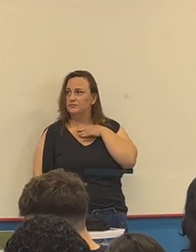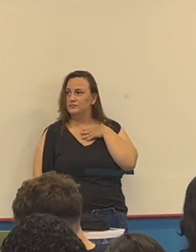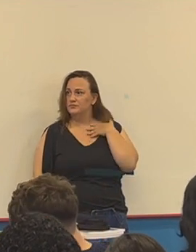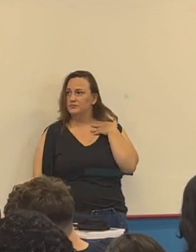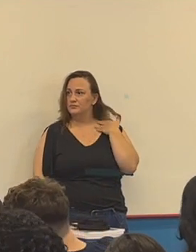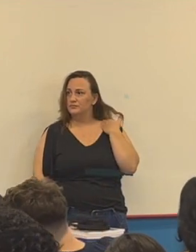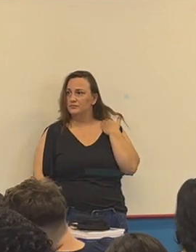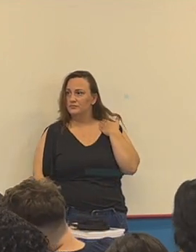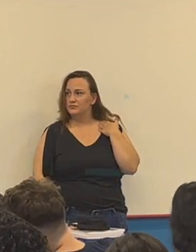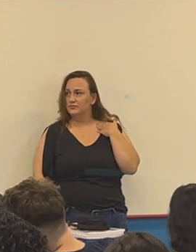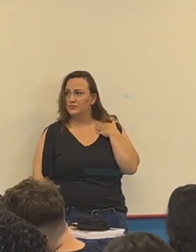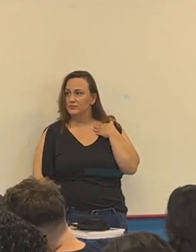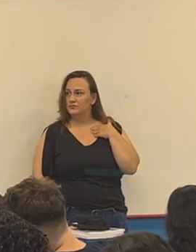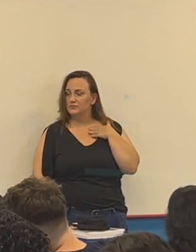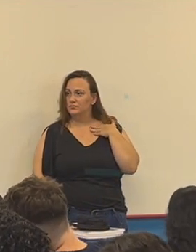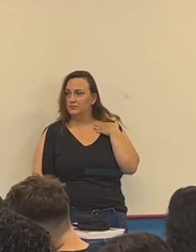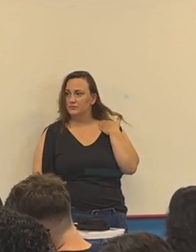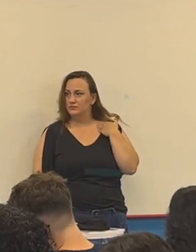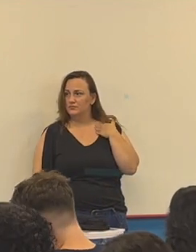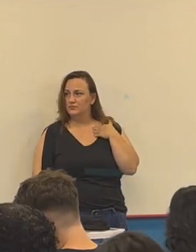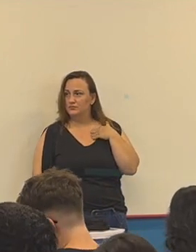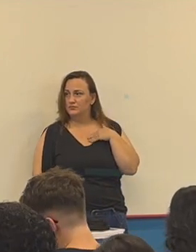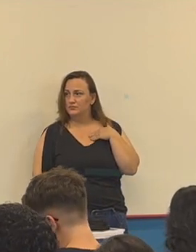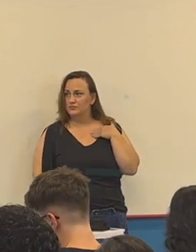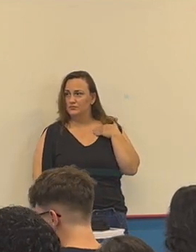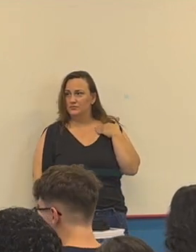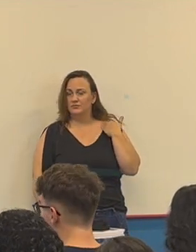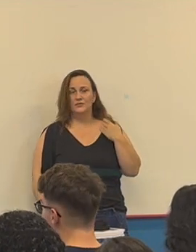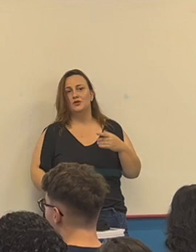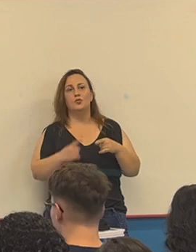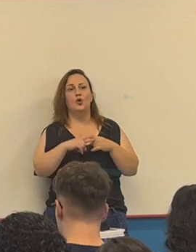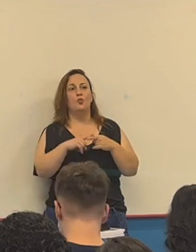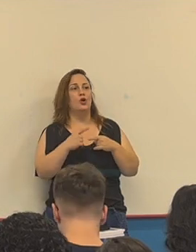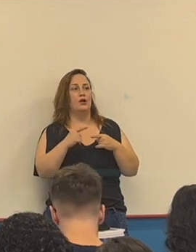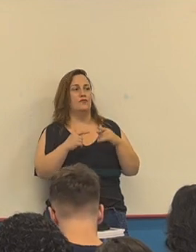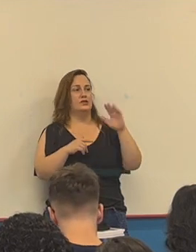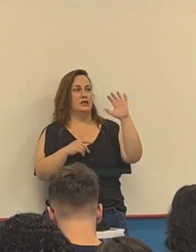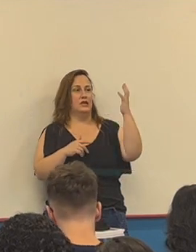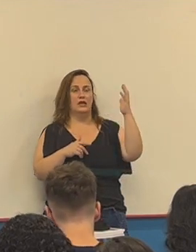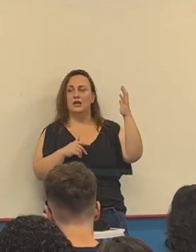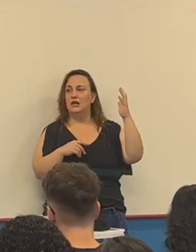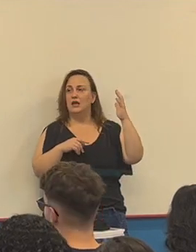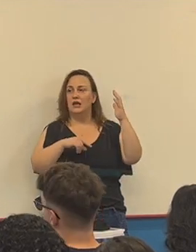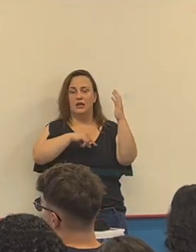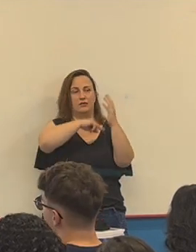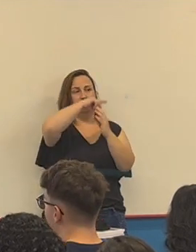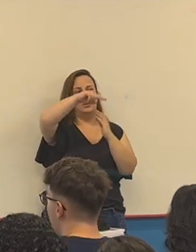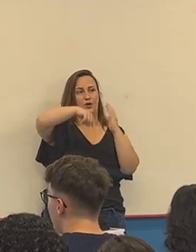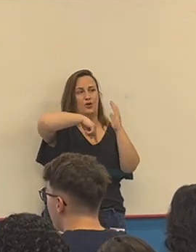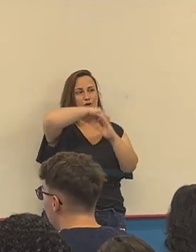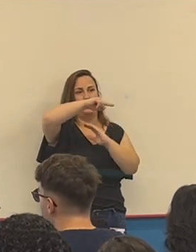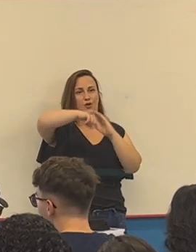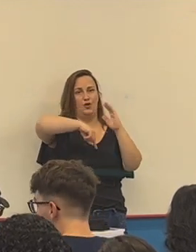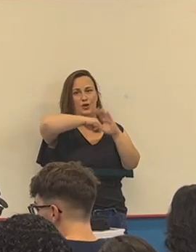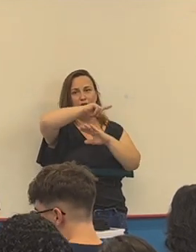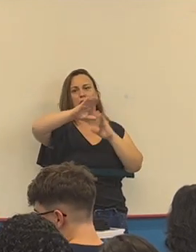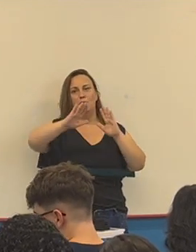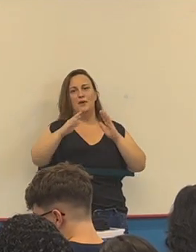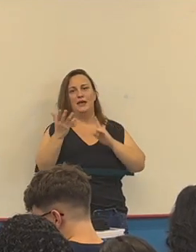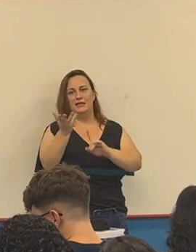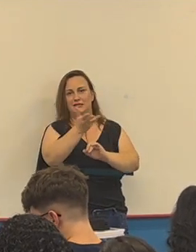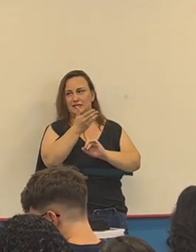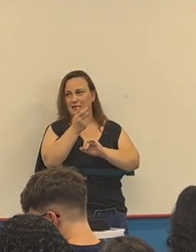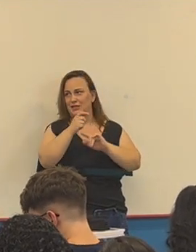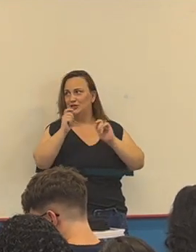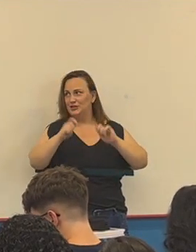fazendo um tronco seco, rodar, entendeu? Mas a arte permite isso, entendeu? E aí depois, obviamente, eu mesmo senti